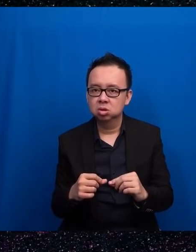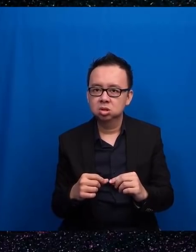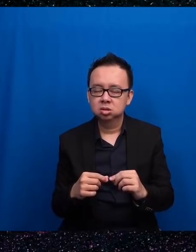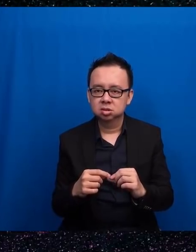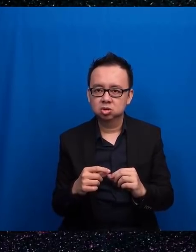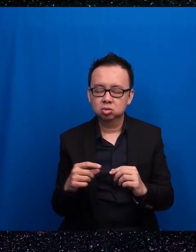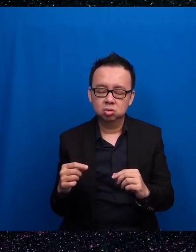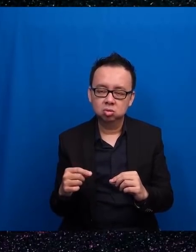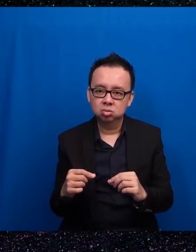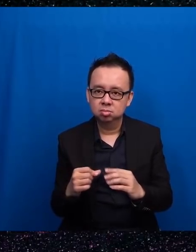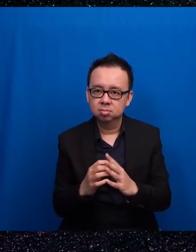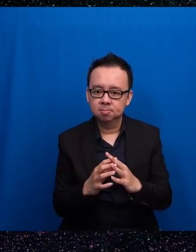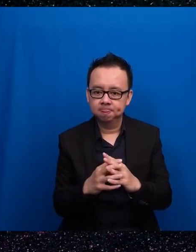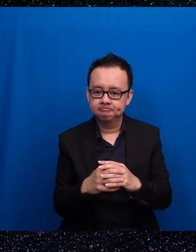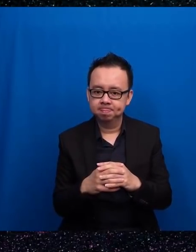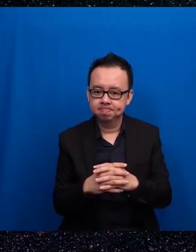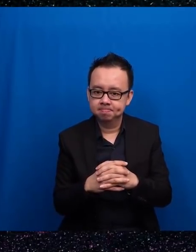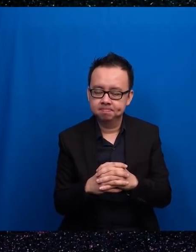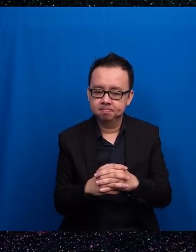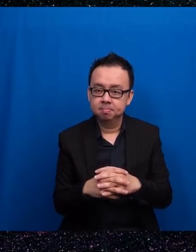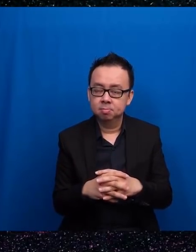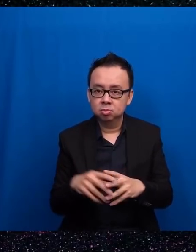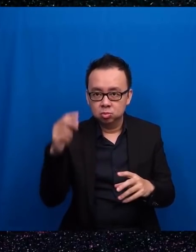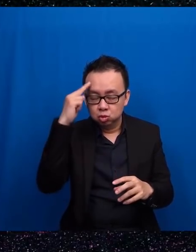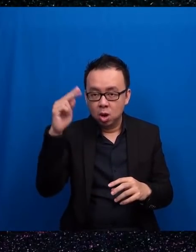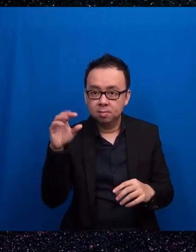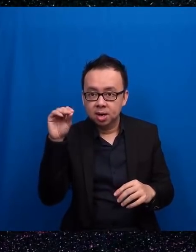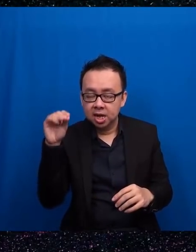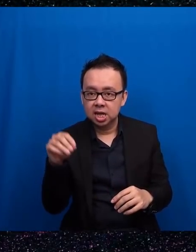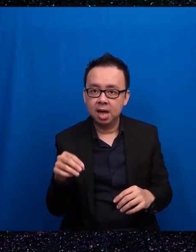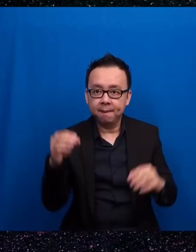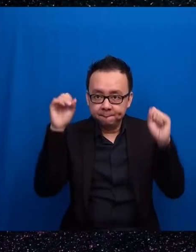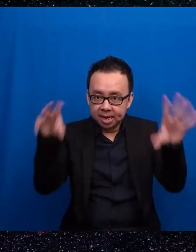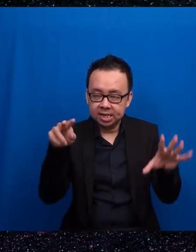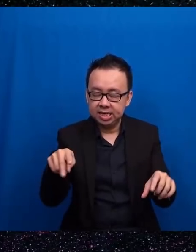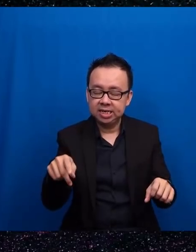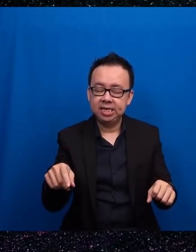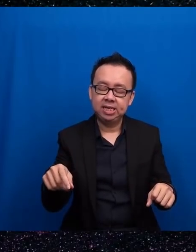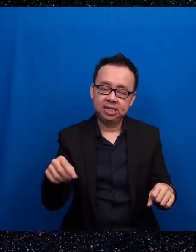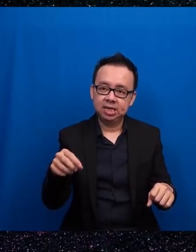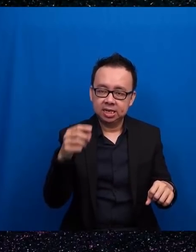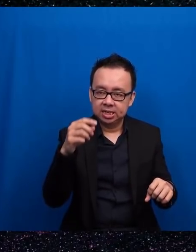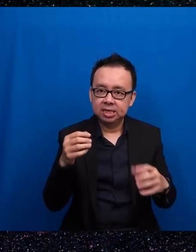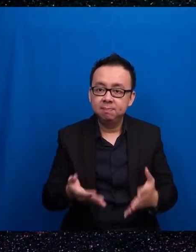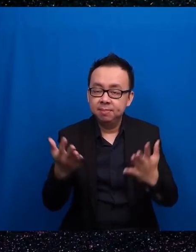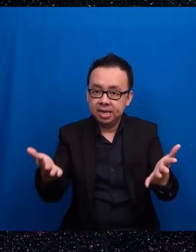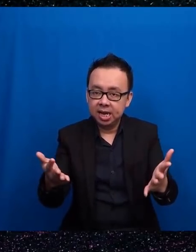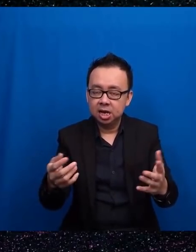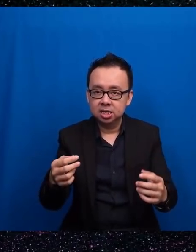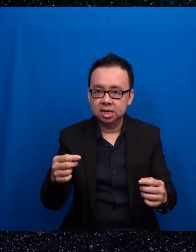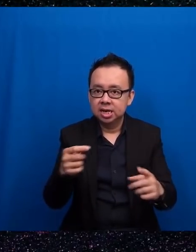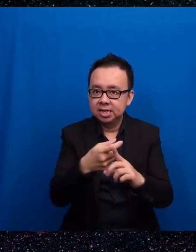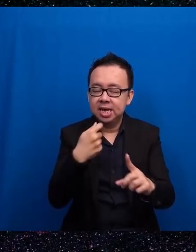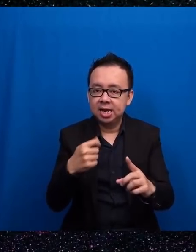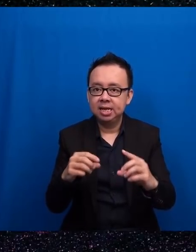berkata, akan ada berkat sejenis ini yang akan mengejarmu after Sabat. Berkat yang diberikan dari milik pusaka, tidak dijual belikan